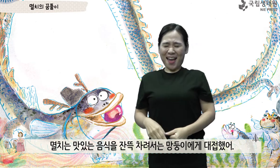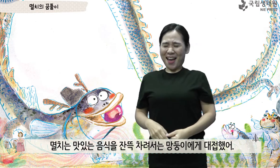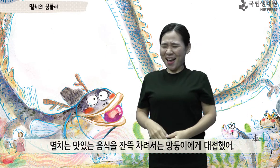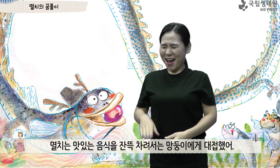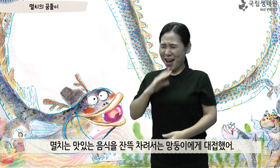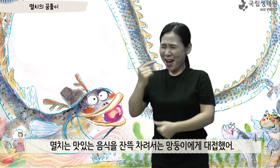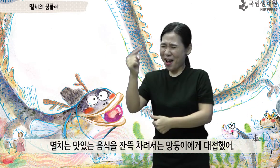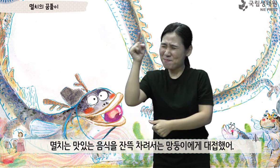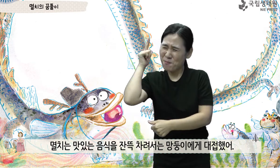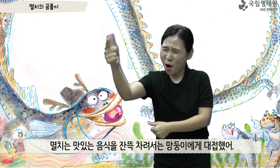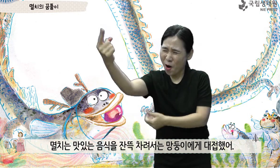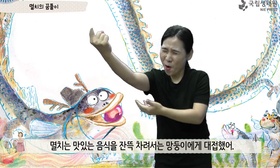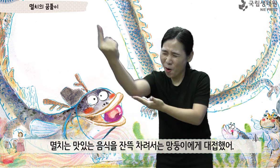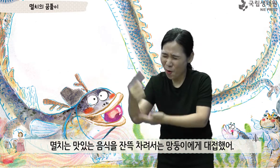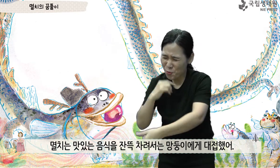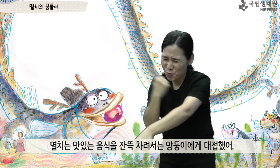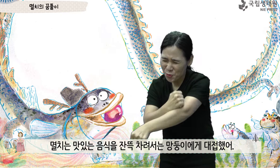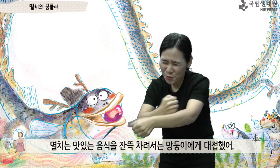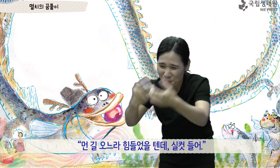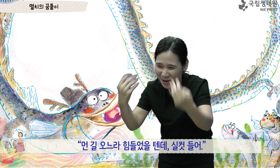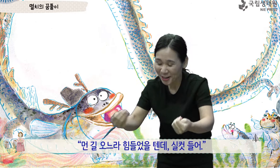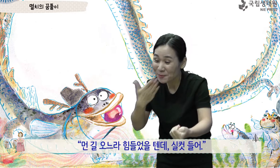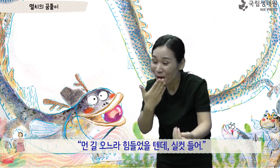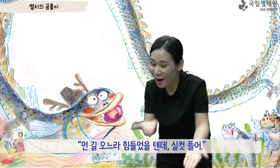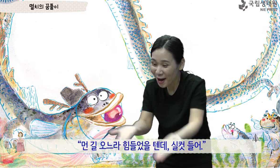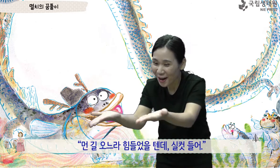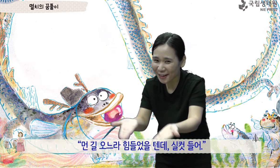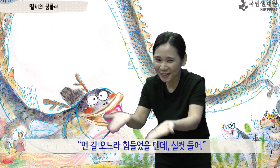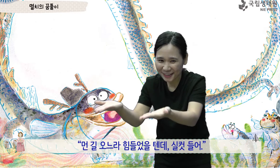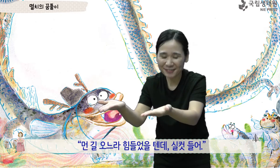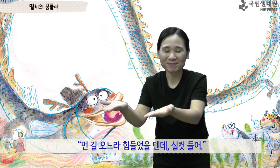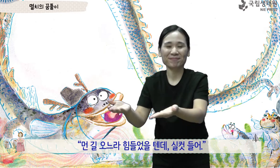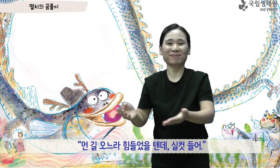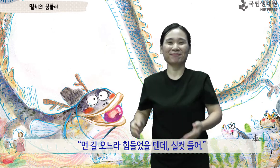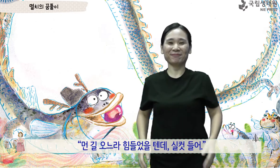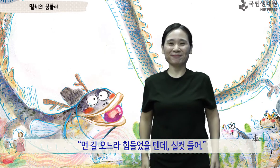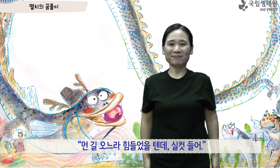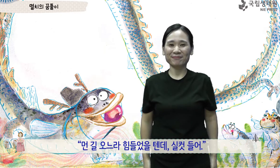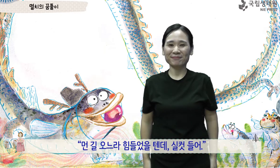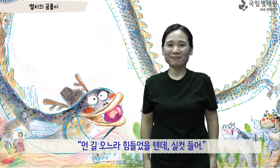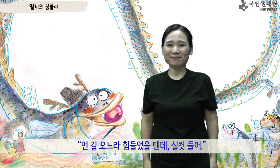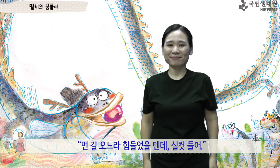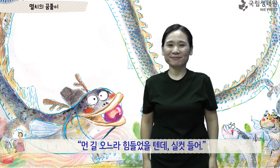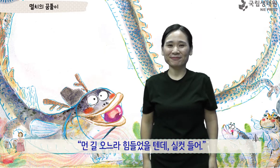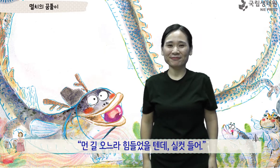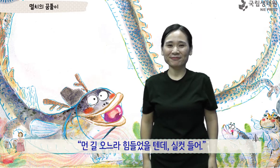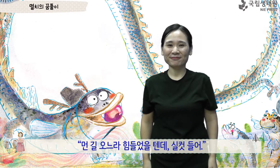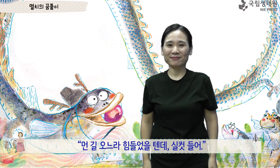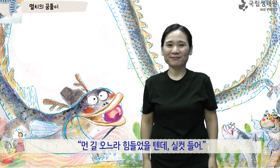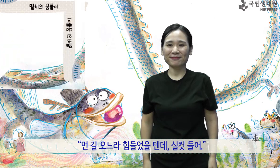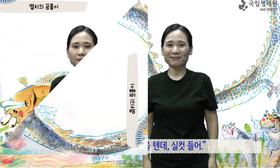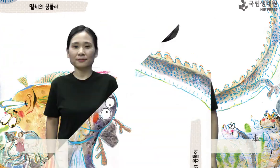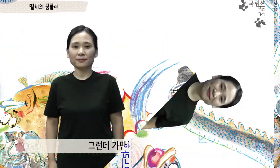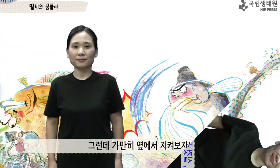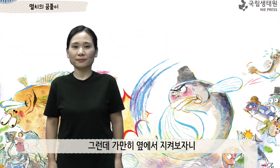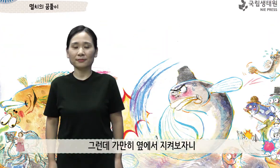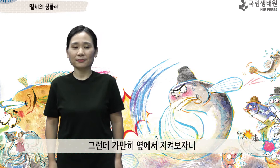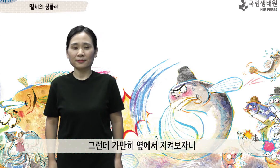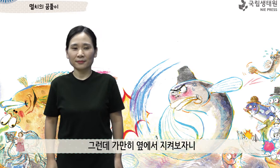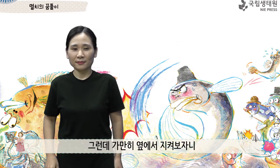망둥이에게 대접했어. 먼 길 오느라 힘들었을 텐데 실컷 들어.